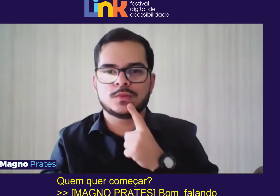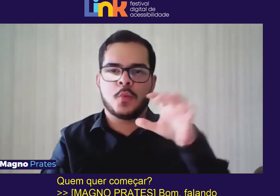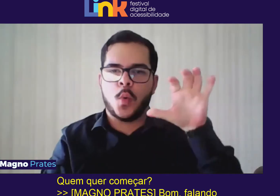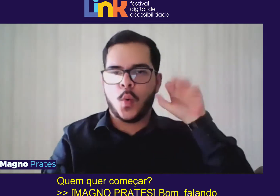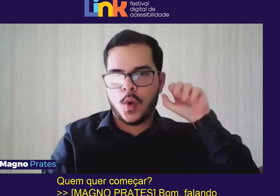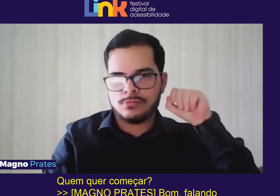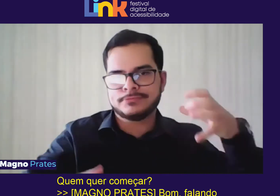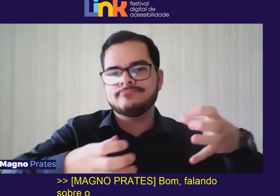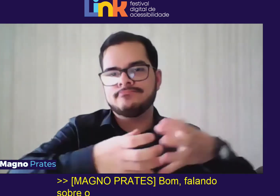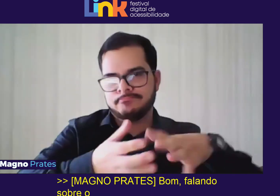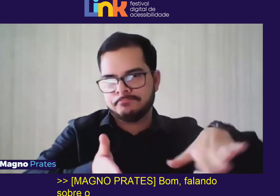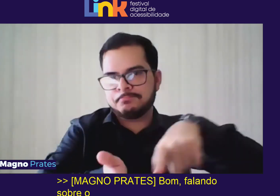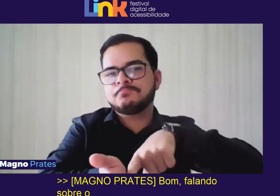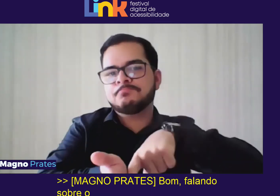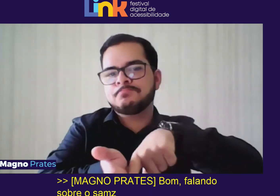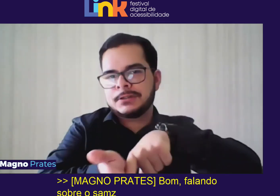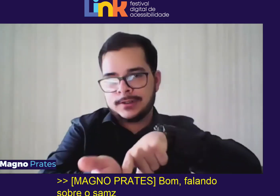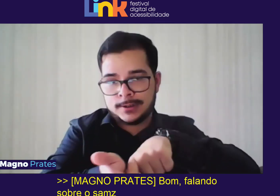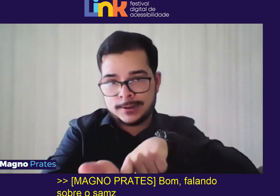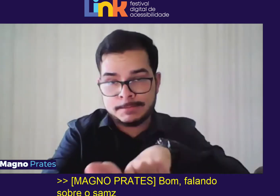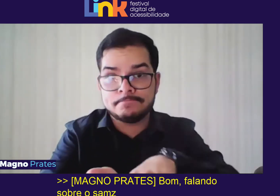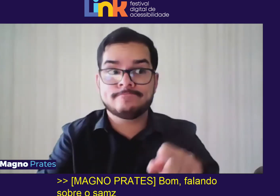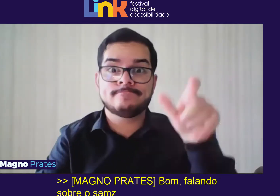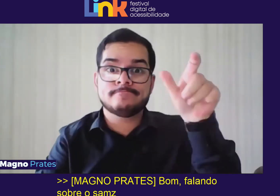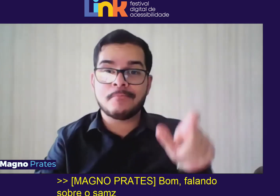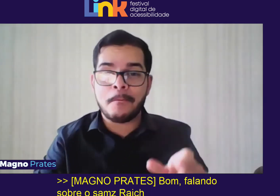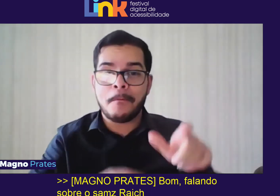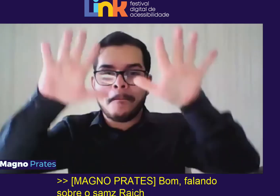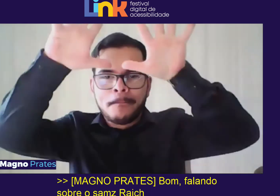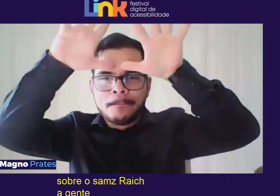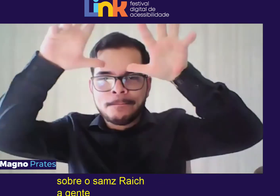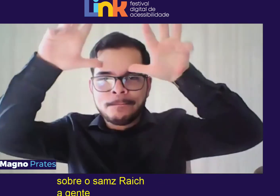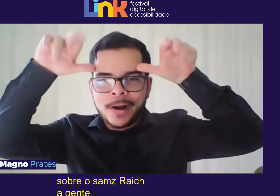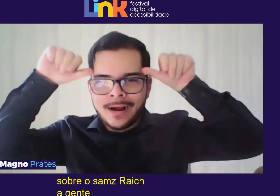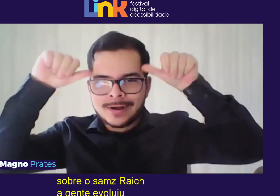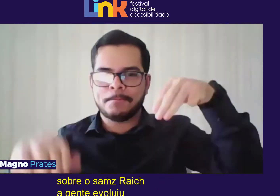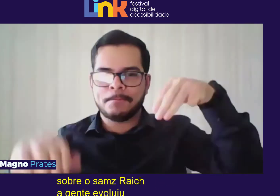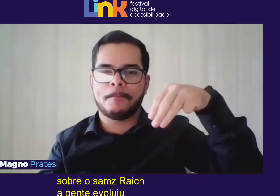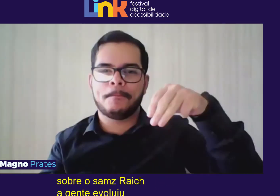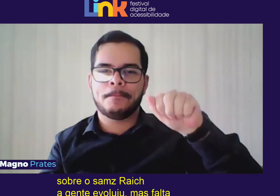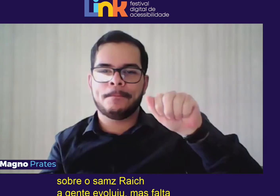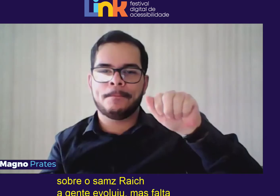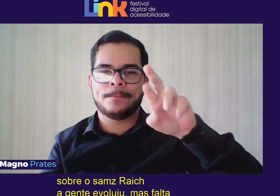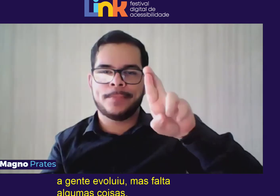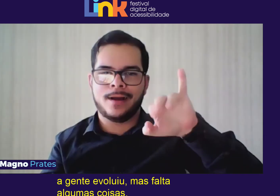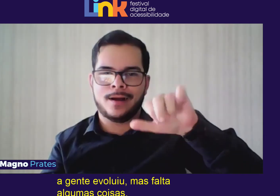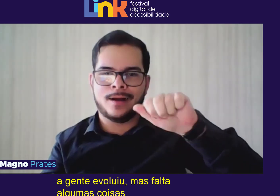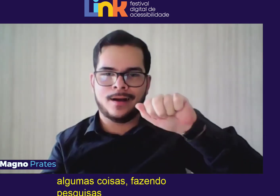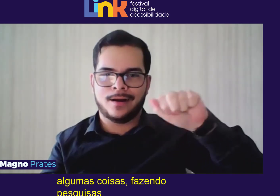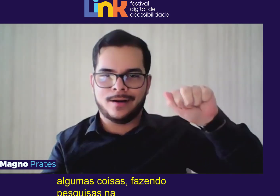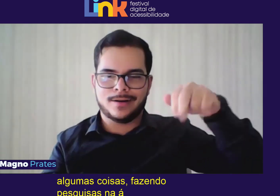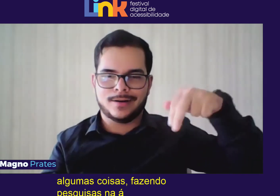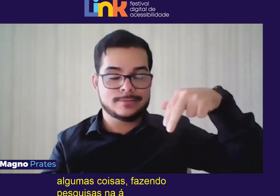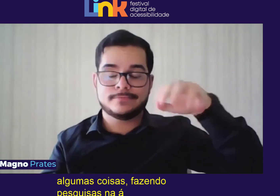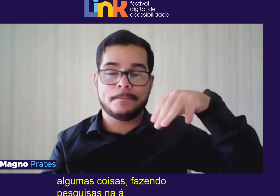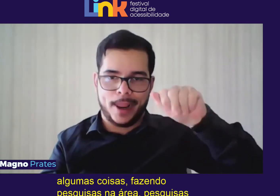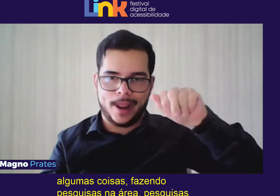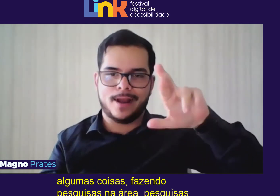ainda vai desenvolver algumas pesquisas na área, a gente está fazendo pesquisas em parcerias com profissionais ouvintes. Lá